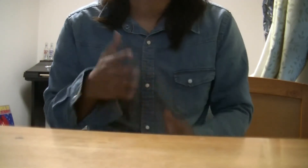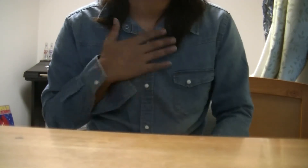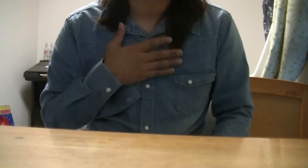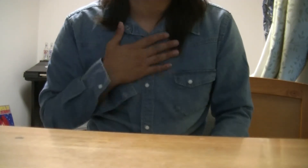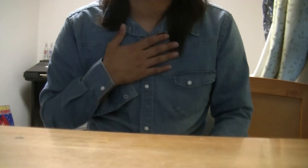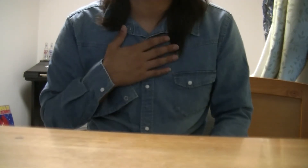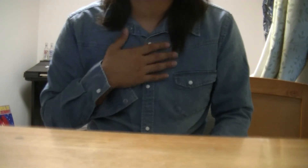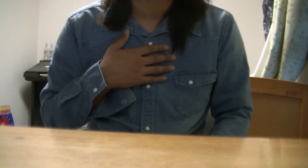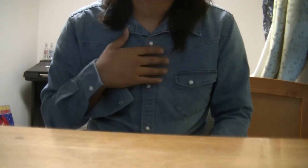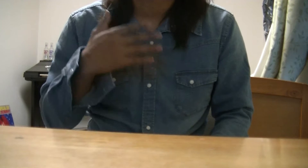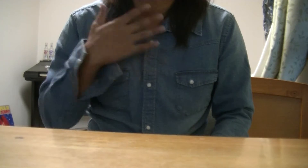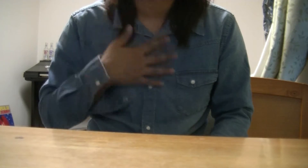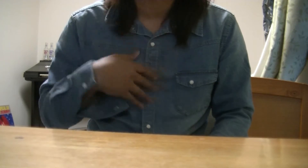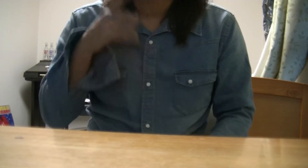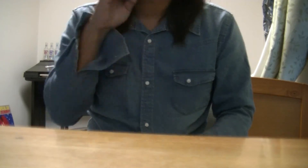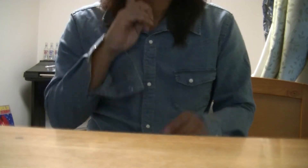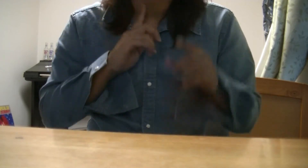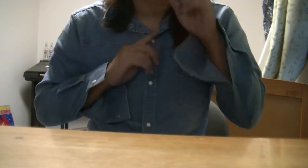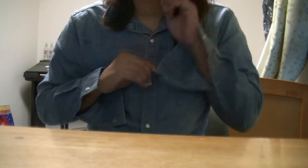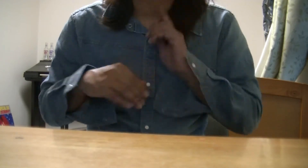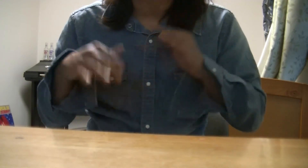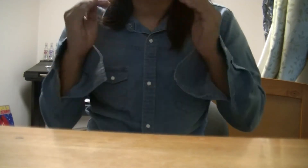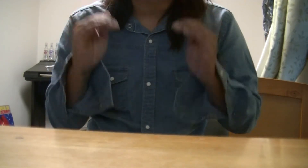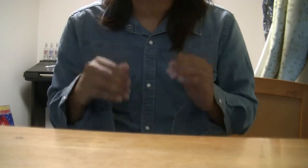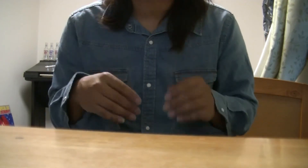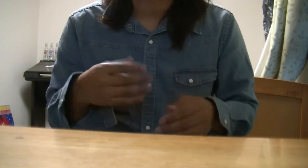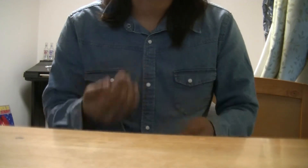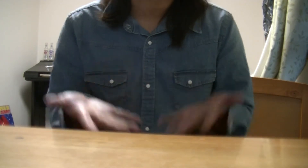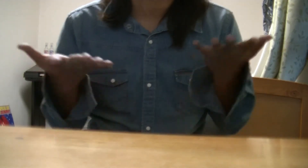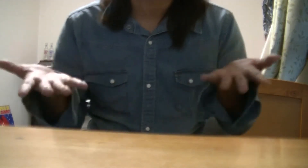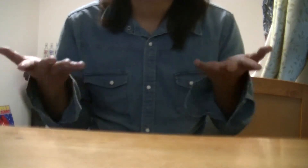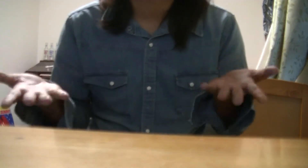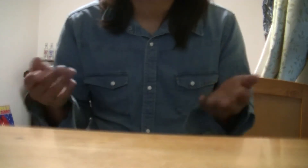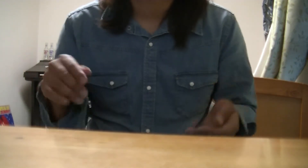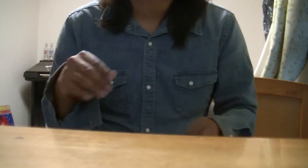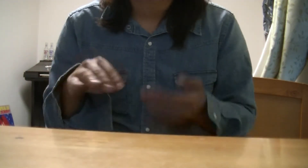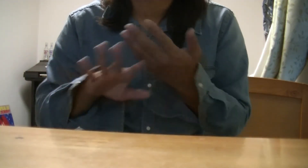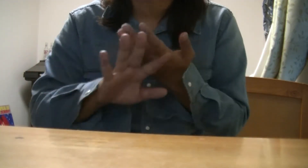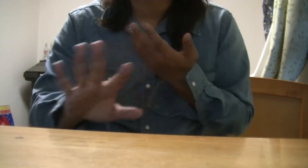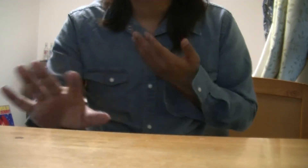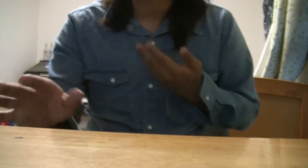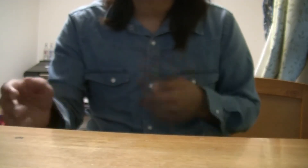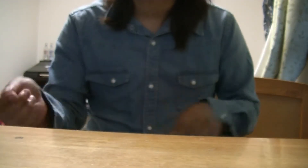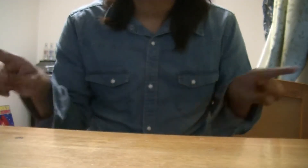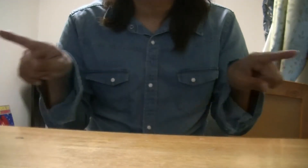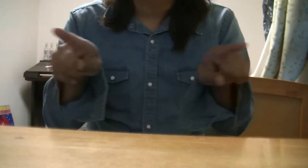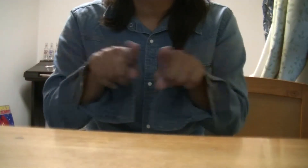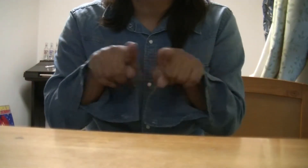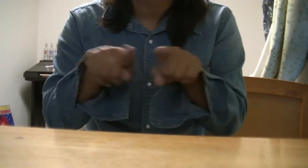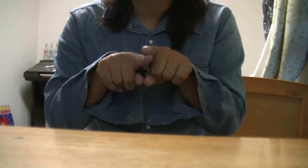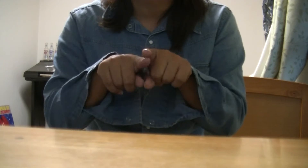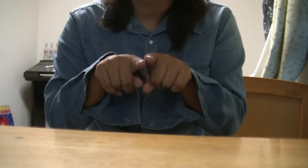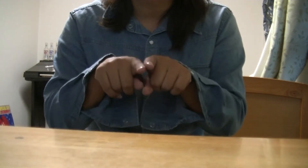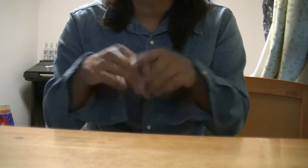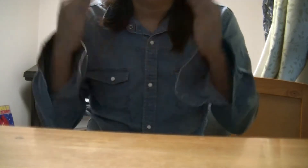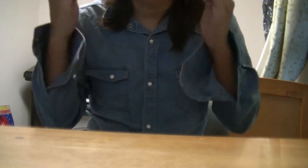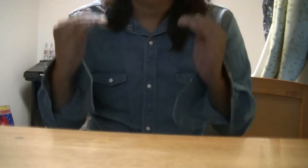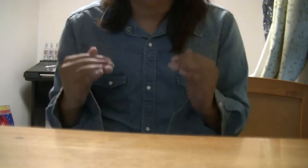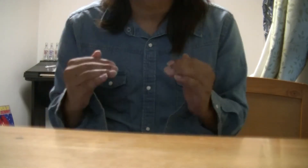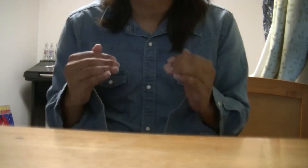れえよな、うちの会社な、最悪だもんな、こんな環境じゃ辞めたくなるよなって寄り添っていたら影響力は持てない。